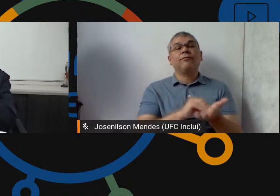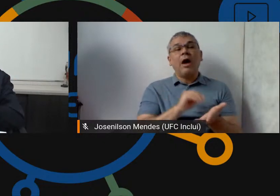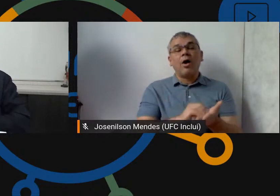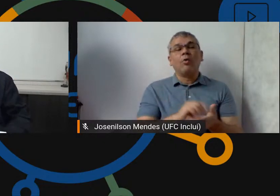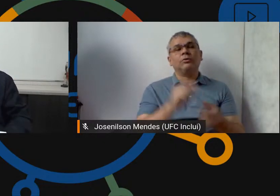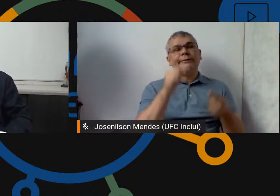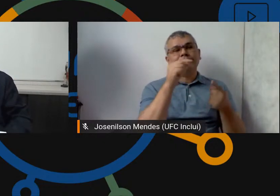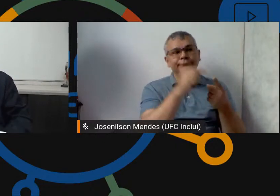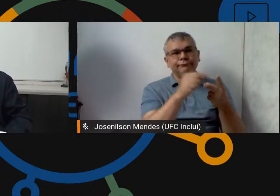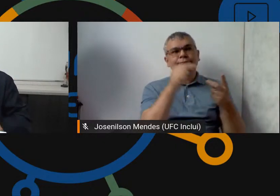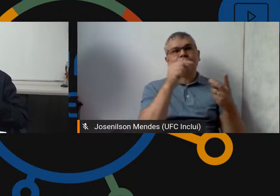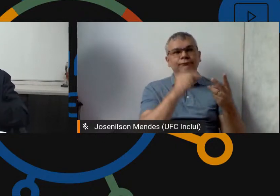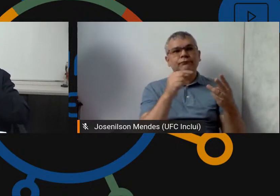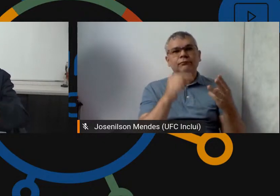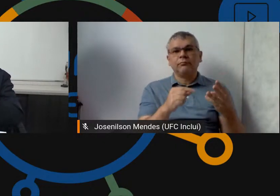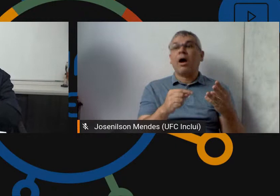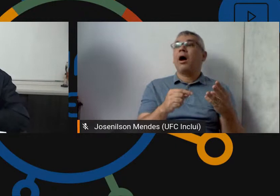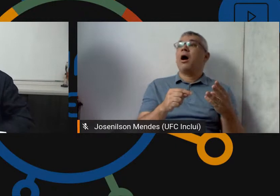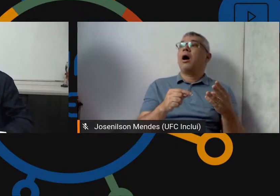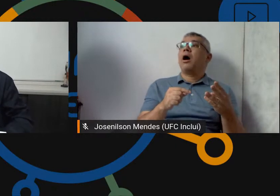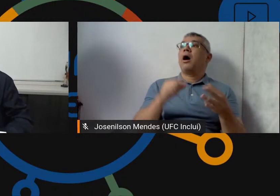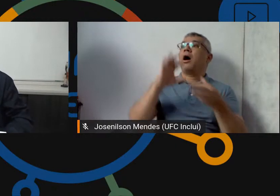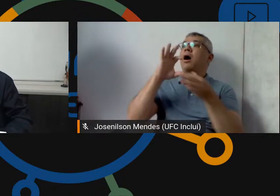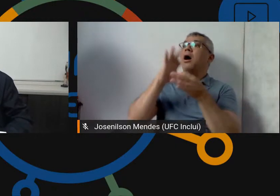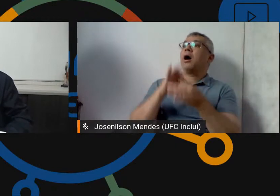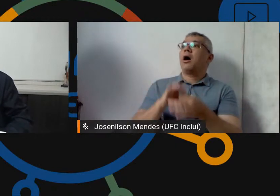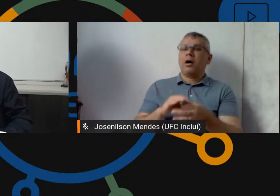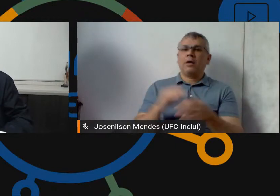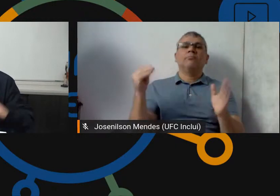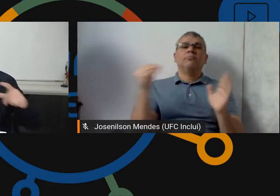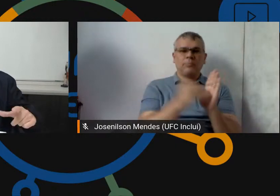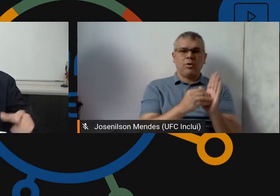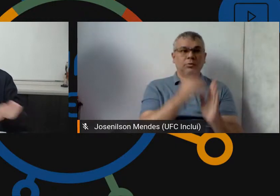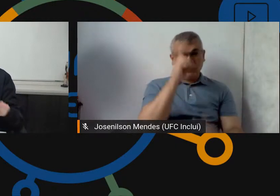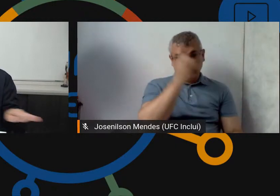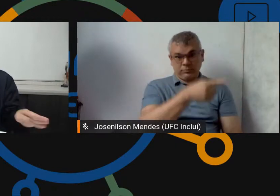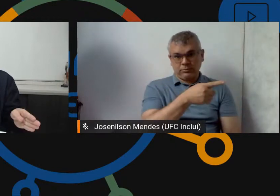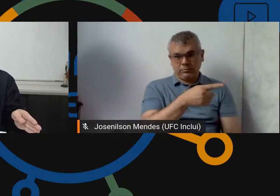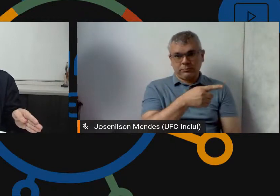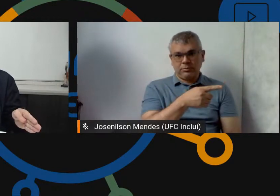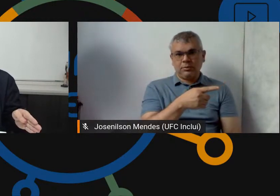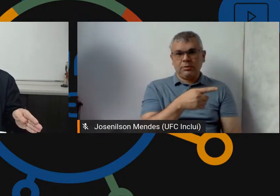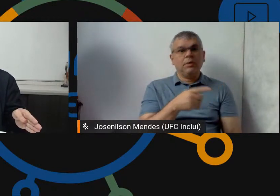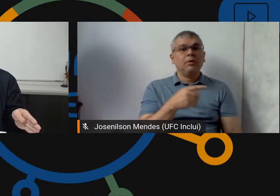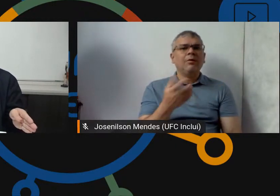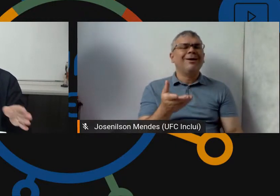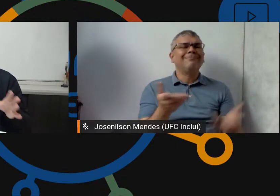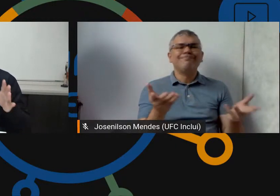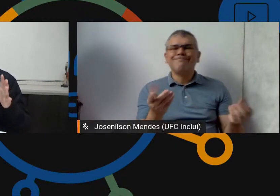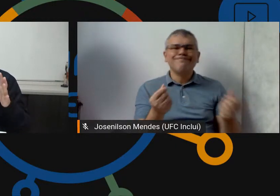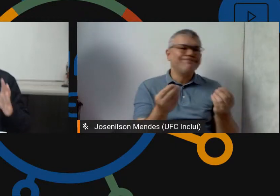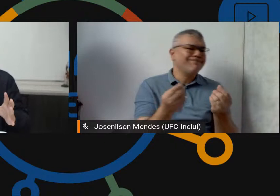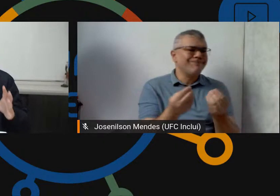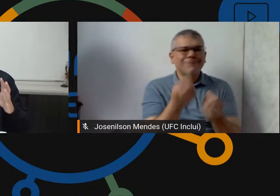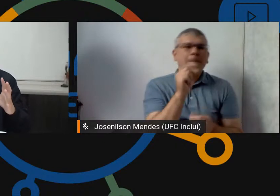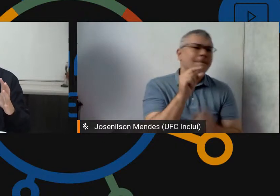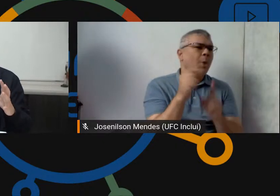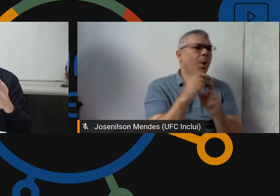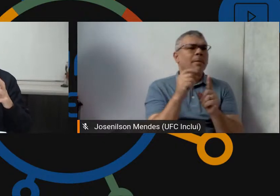aquela informação falta? Se falta, então coloca. Se não falta, então está de tamanho bom. Então,